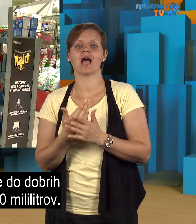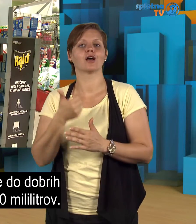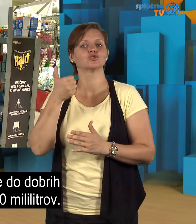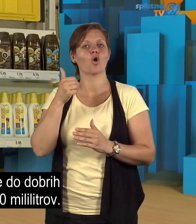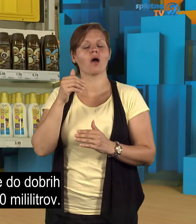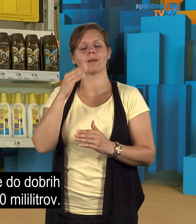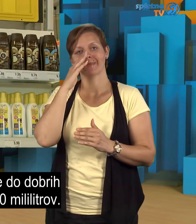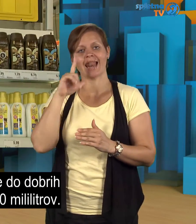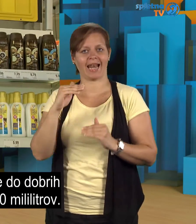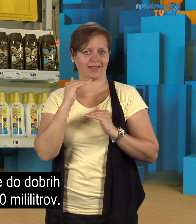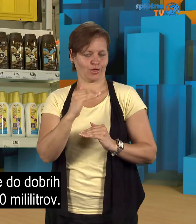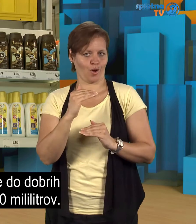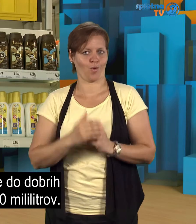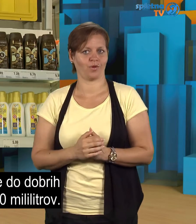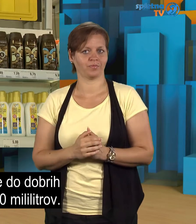100 ml.